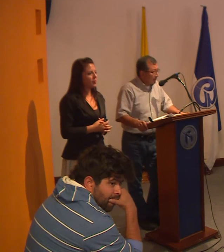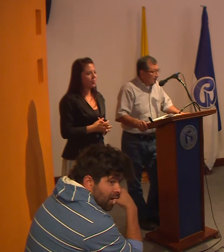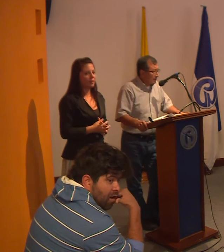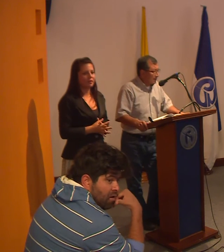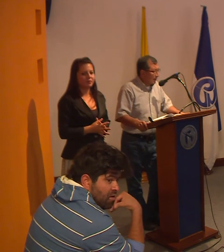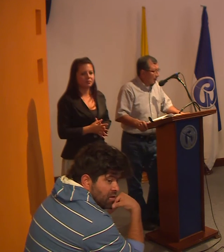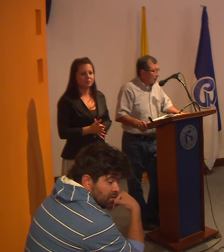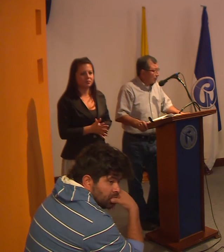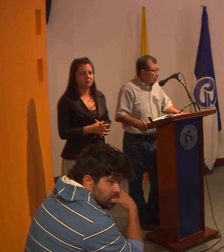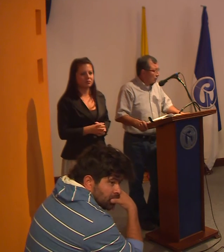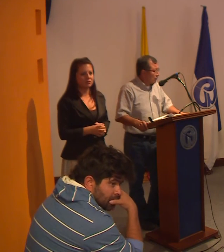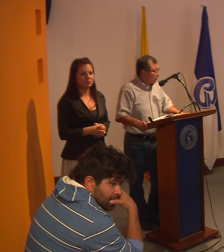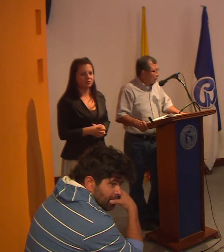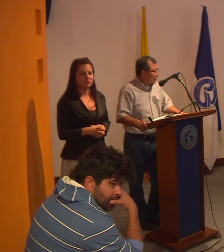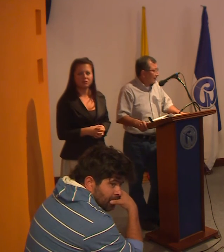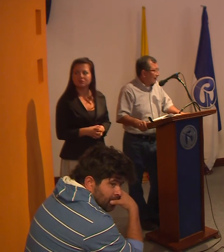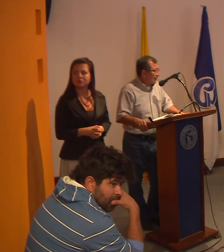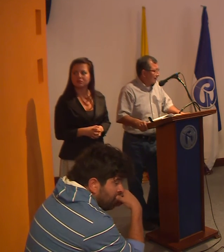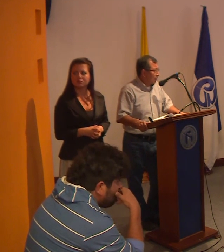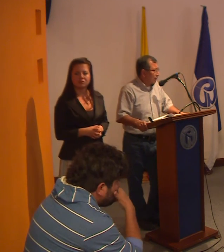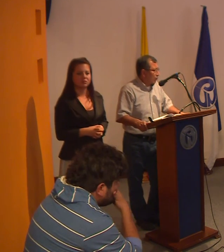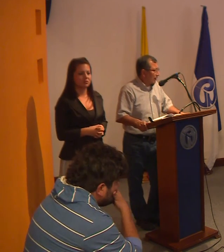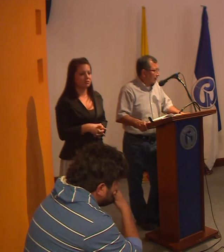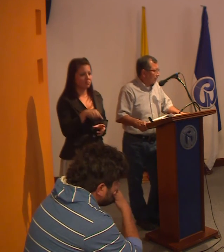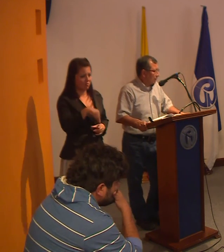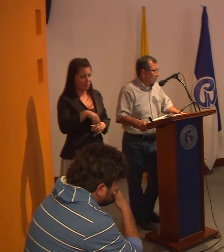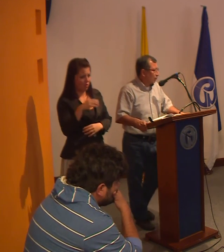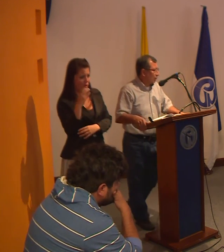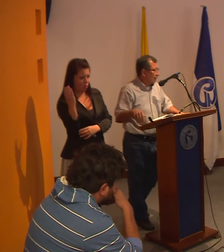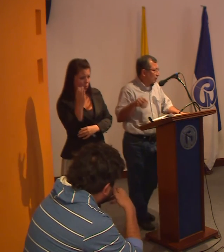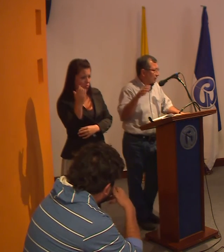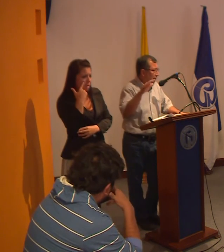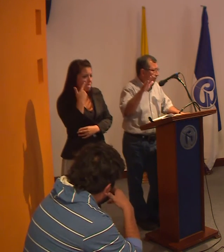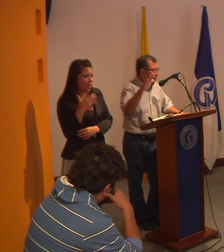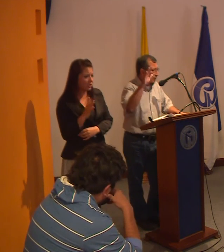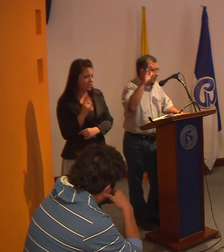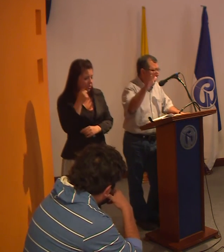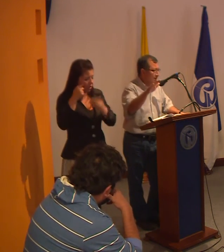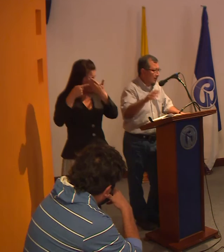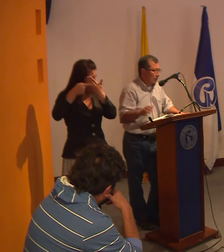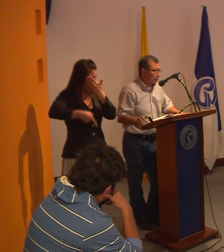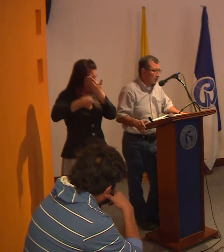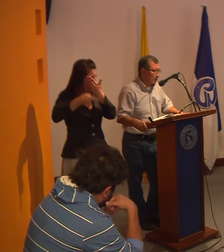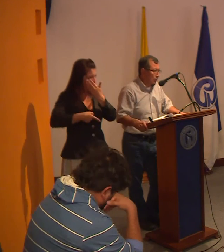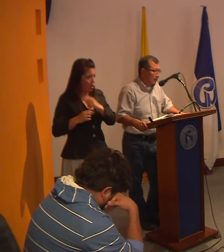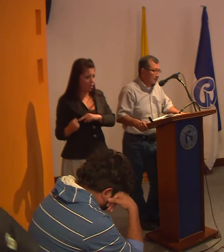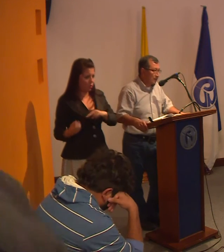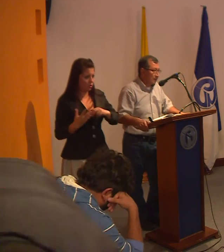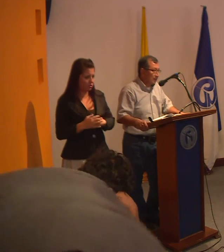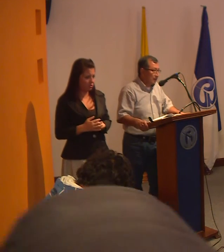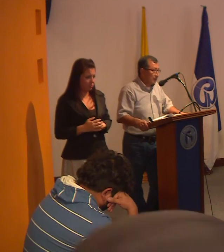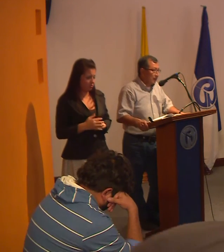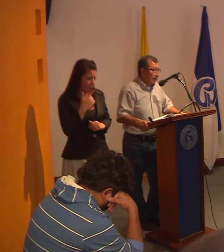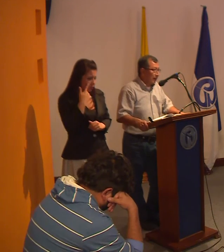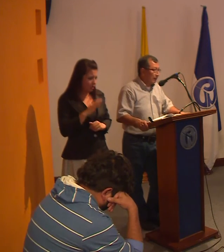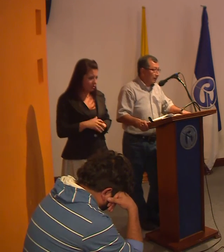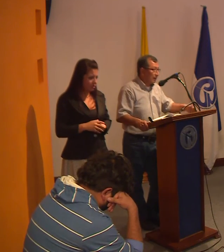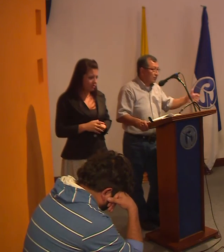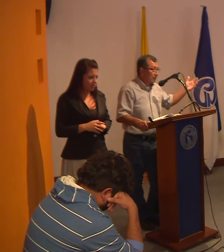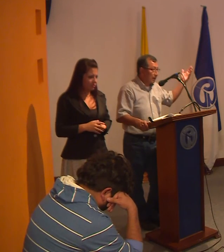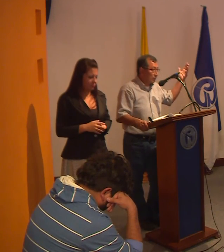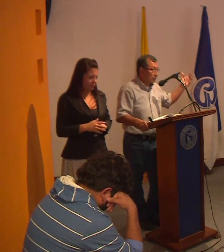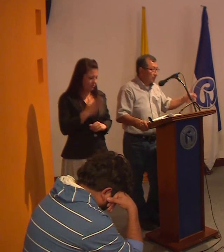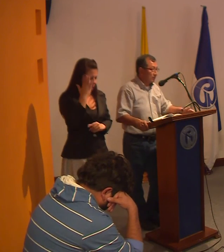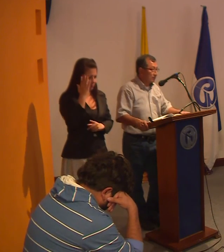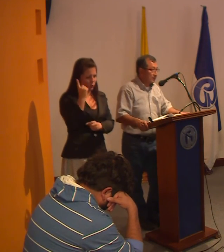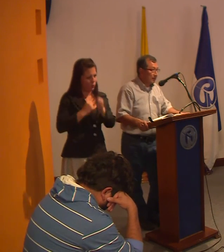En el país se ha constituido una verdadera dictadura educativa. Podríamos hablarlo en otros sectores, quedémonos allí nomás. La ley de